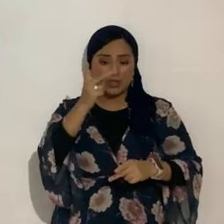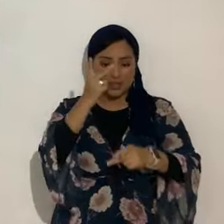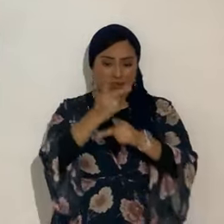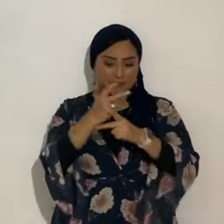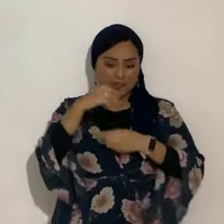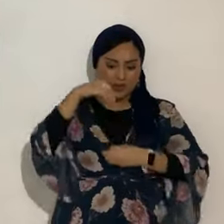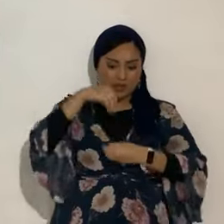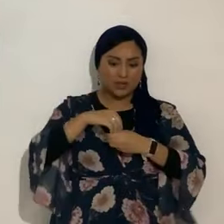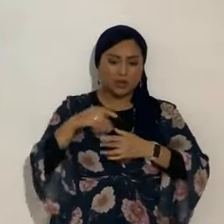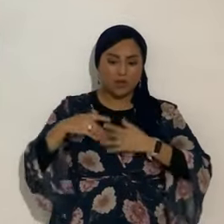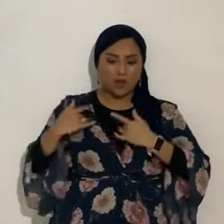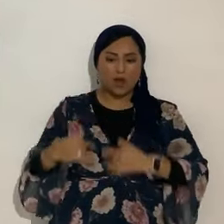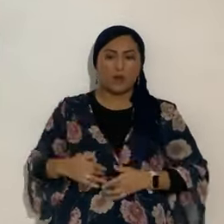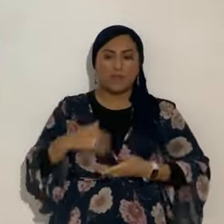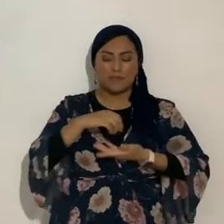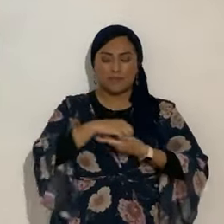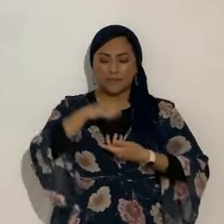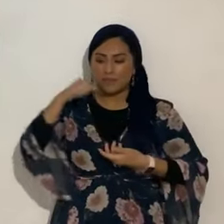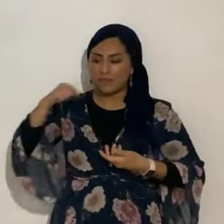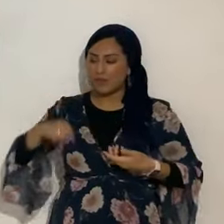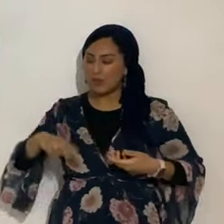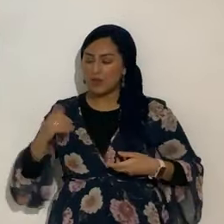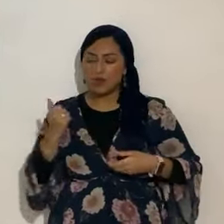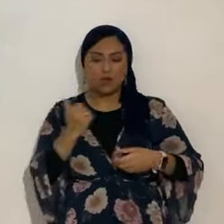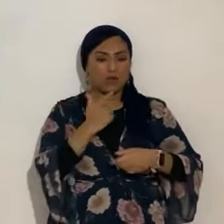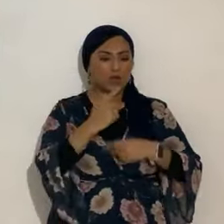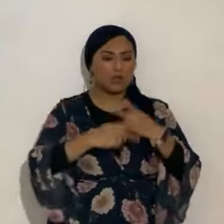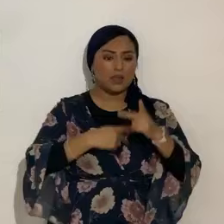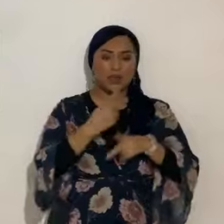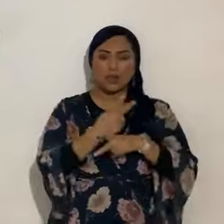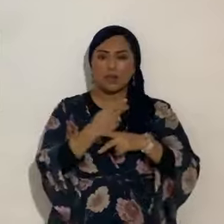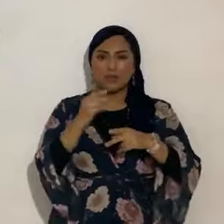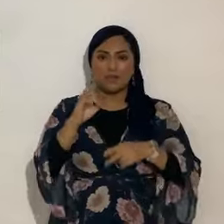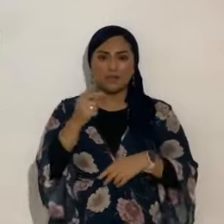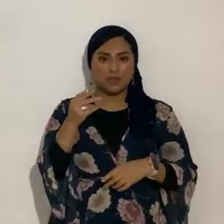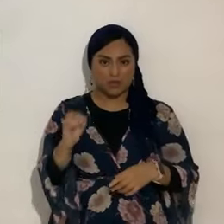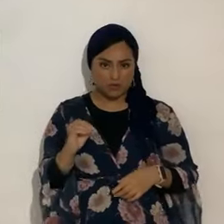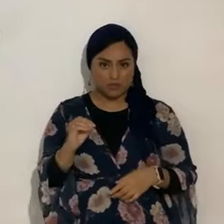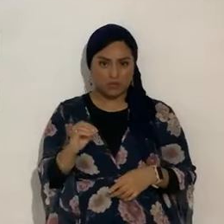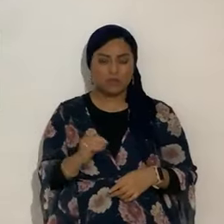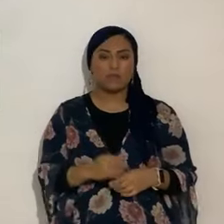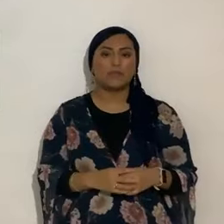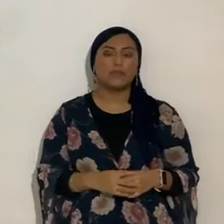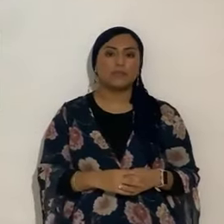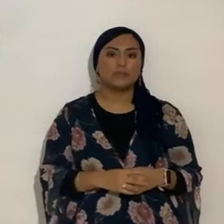corazón, que nos quitemos todo el ego. Ahora,